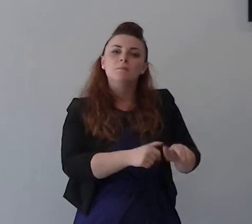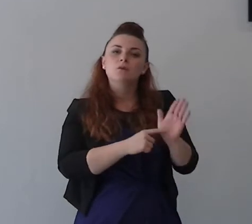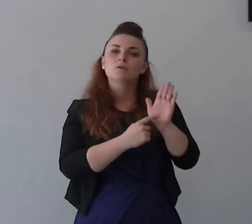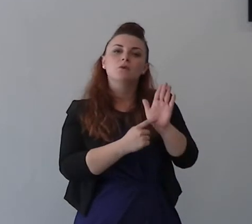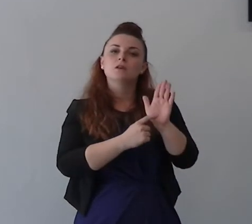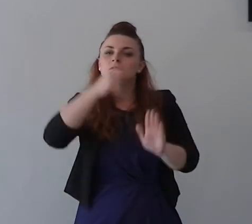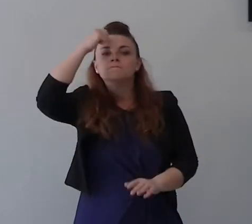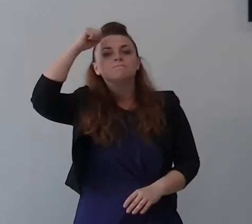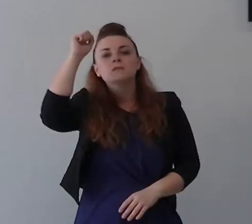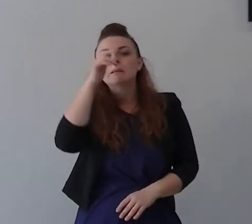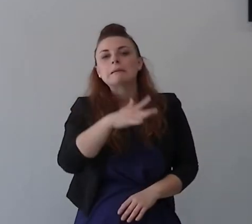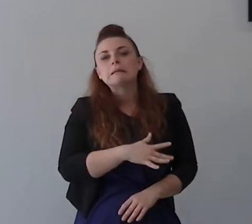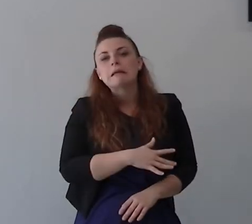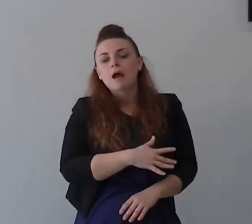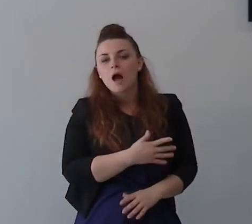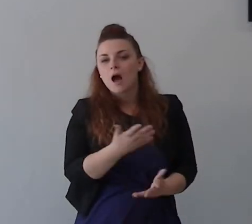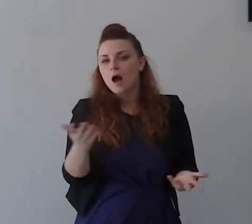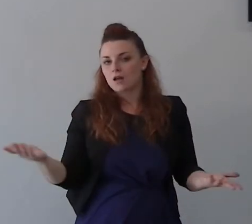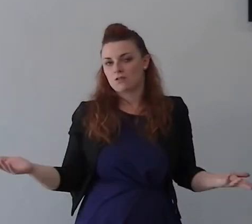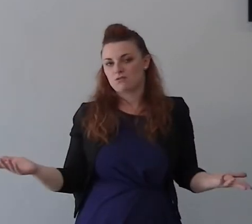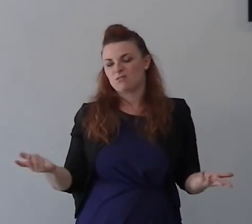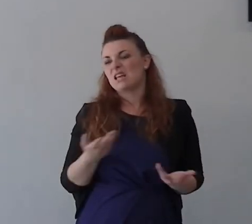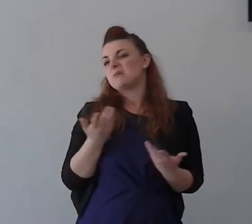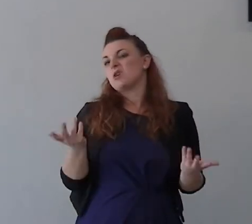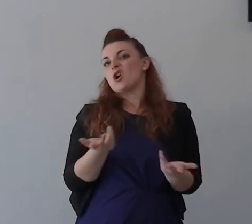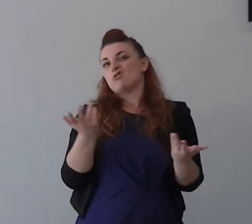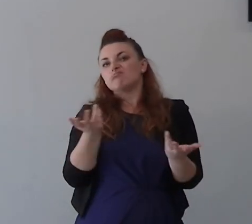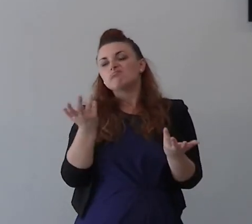Col tempo ti dai per scontati, sì, Gesù, lo so.